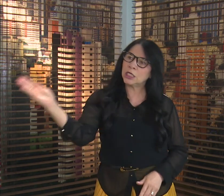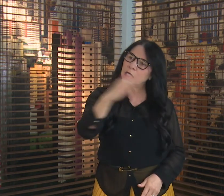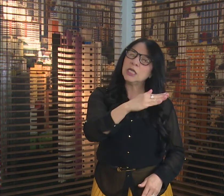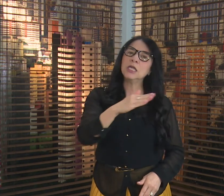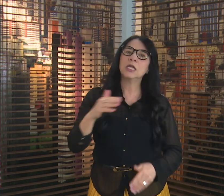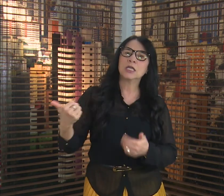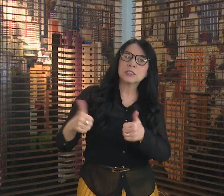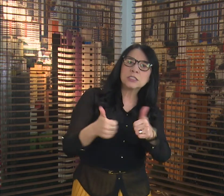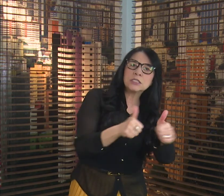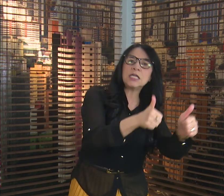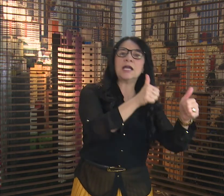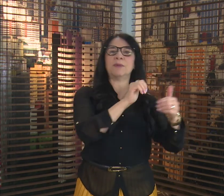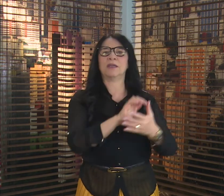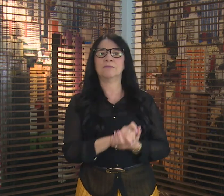e siga-me.